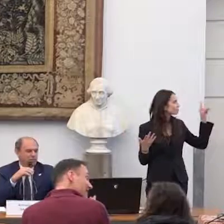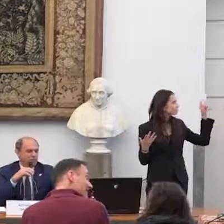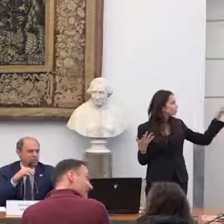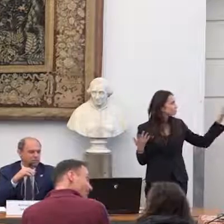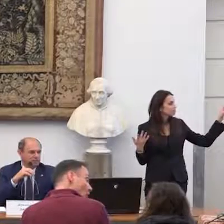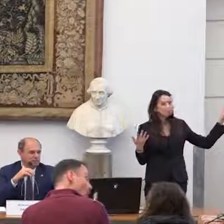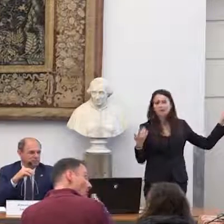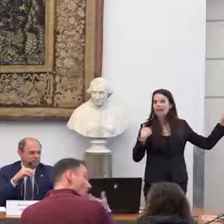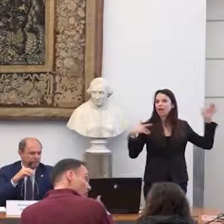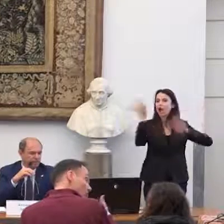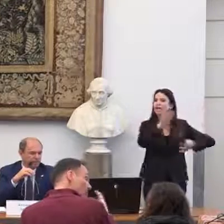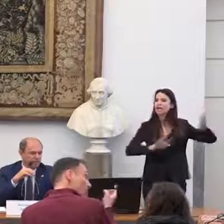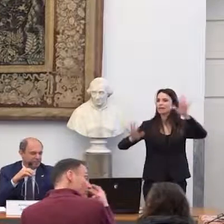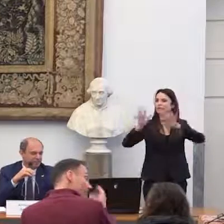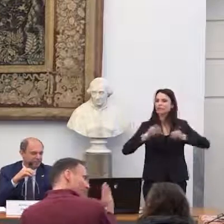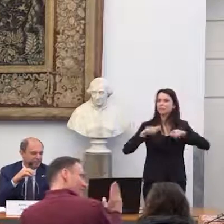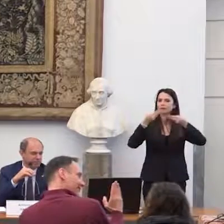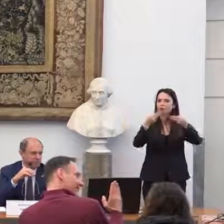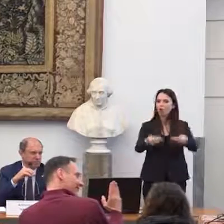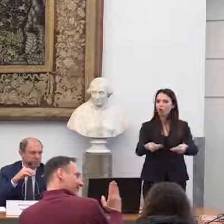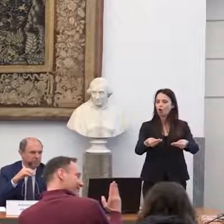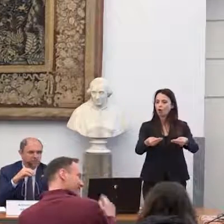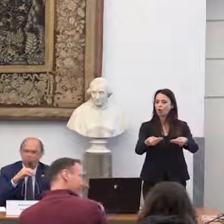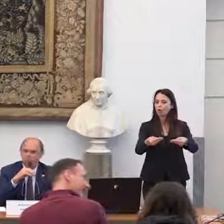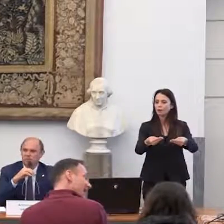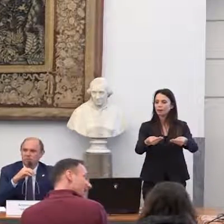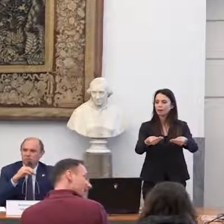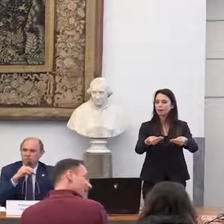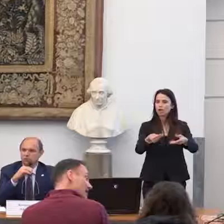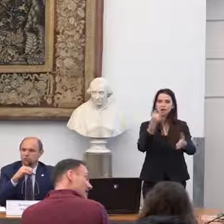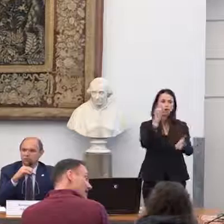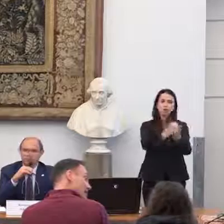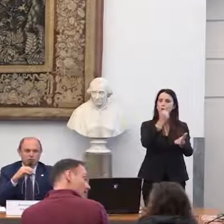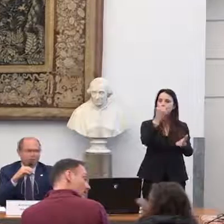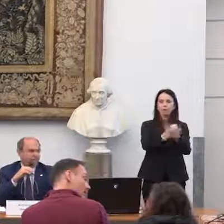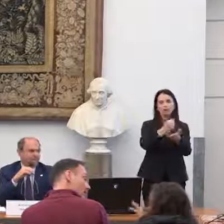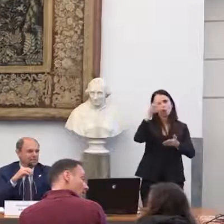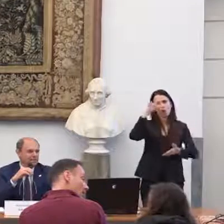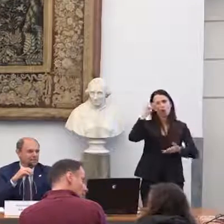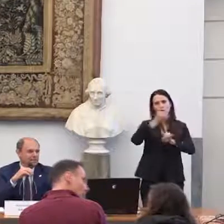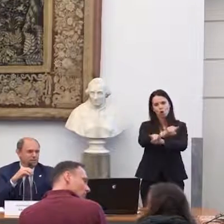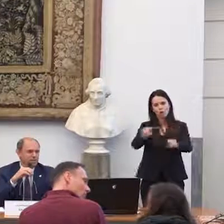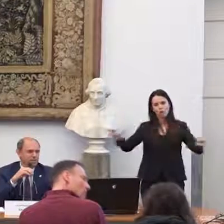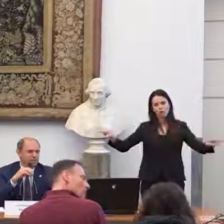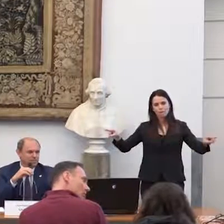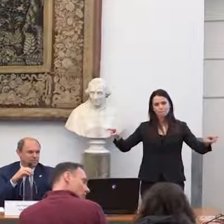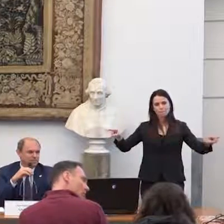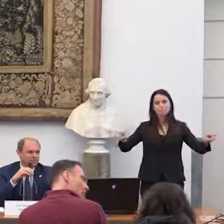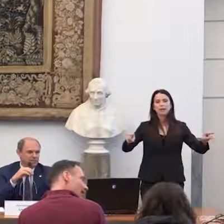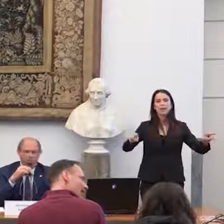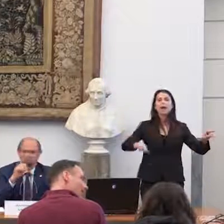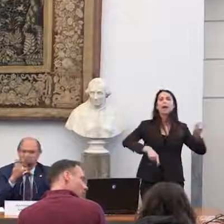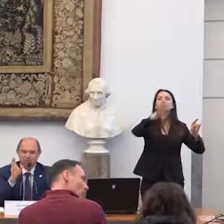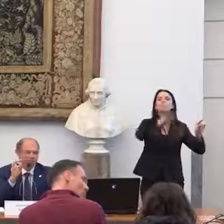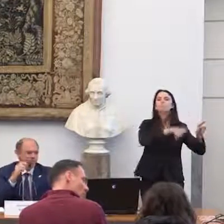qui alcune informazioni relative, probabilmente un documento che molti conoscono, al Piano Nazionale della